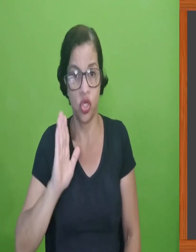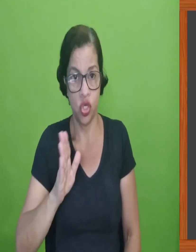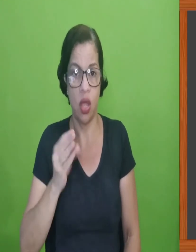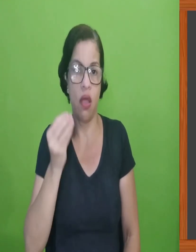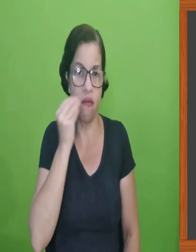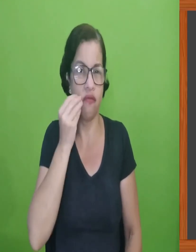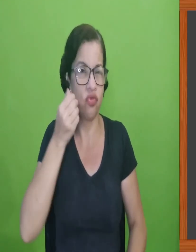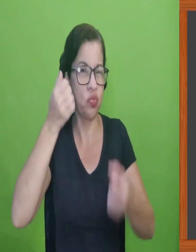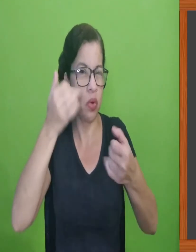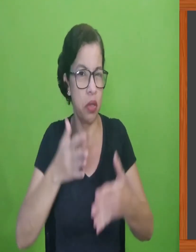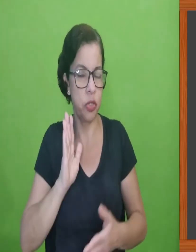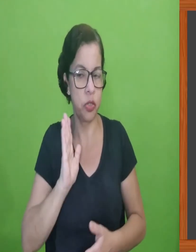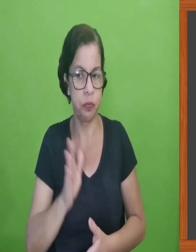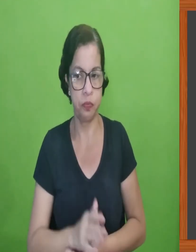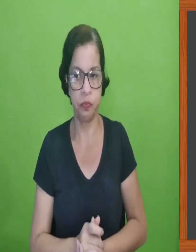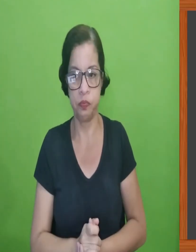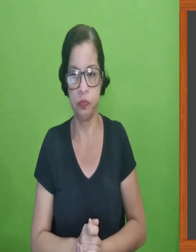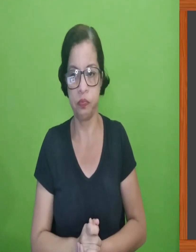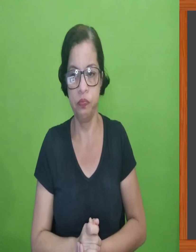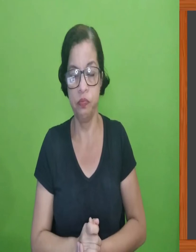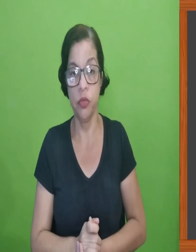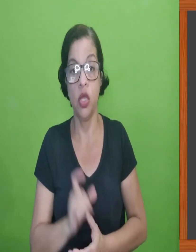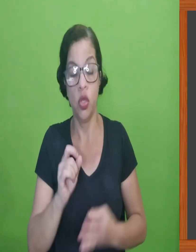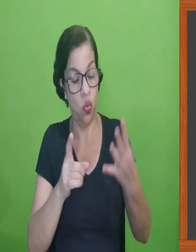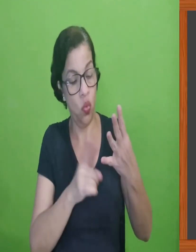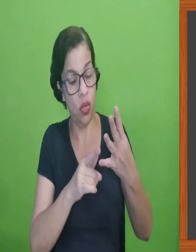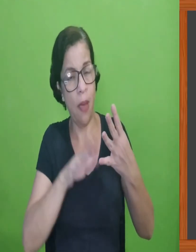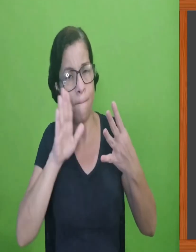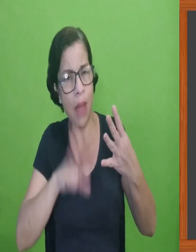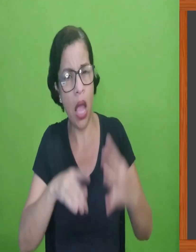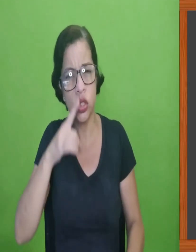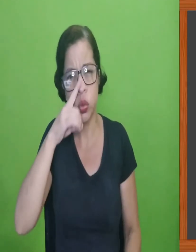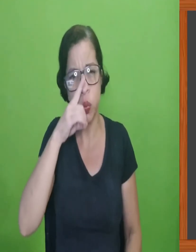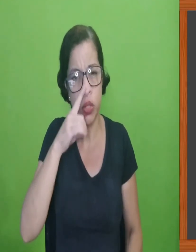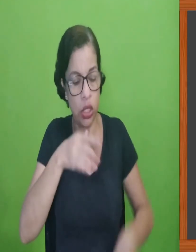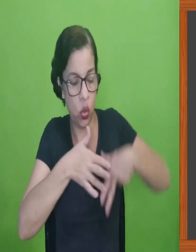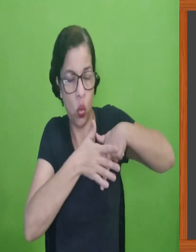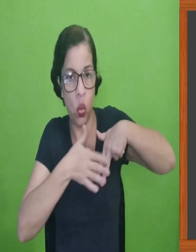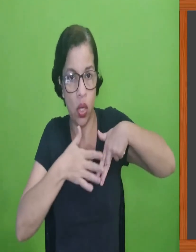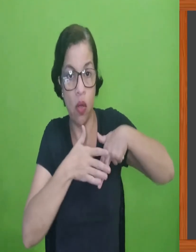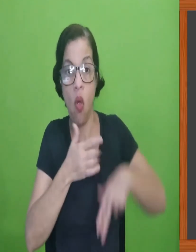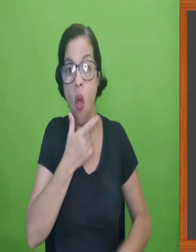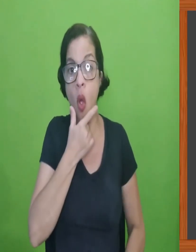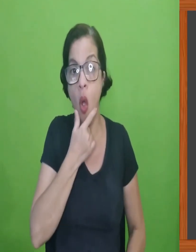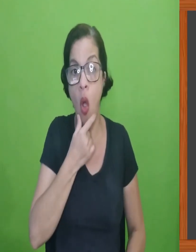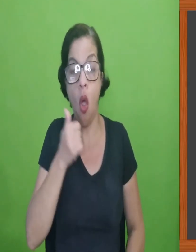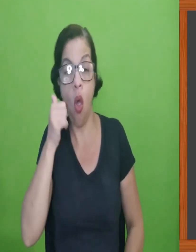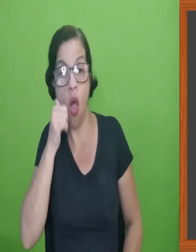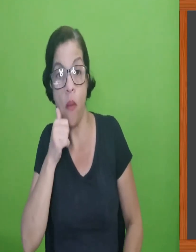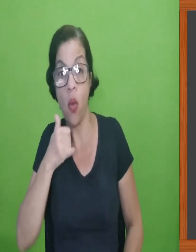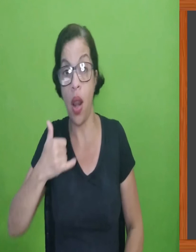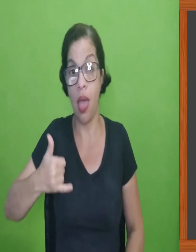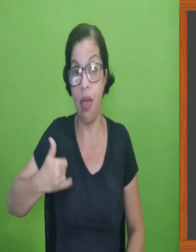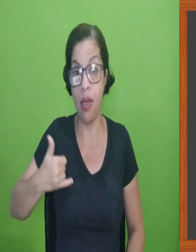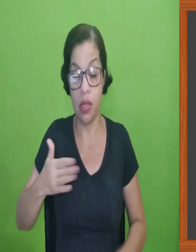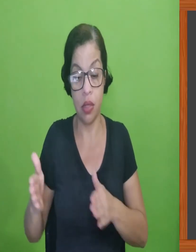vistos nesta aula. E são considerados com baixo risco cardiovascular homens e mulheres com idade